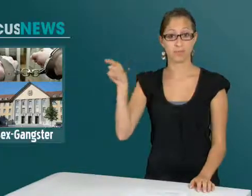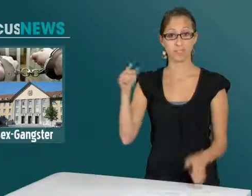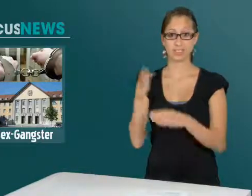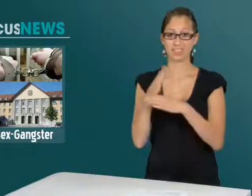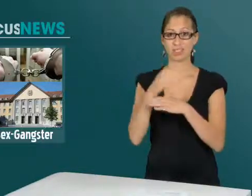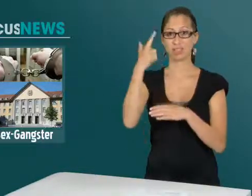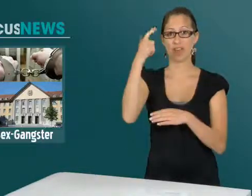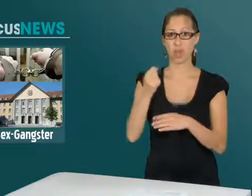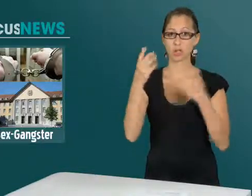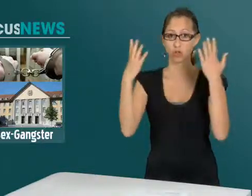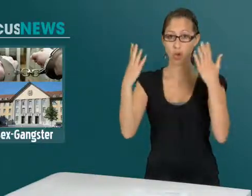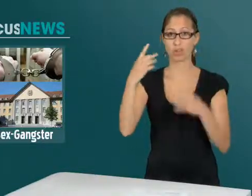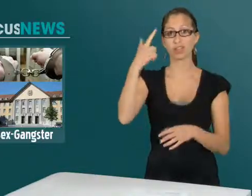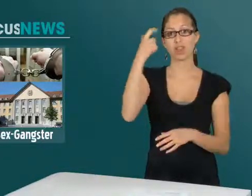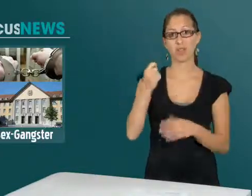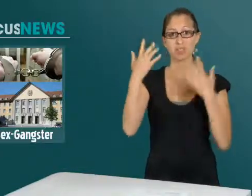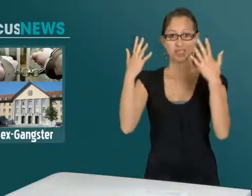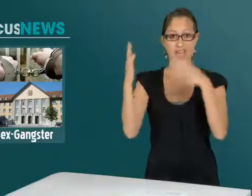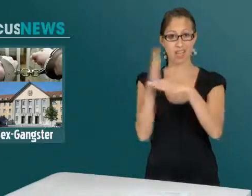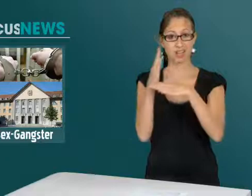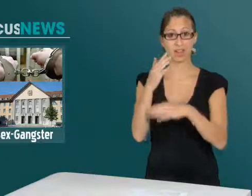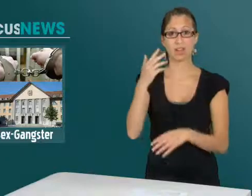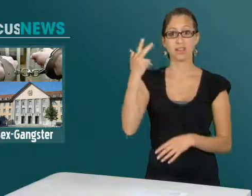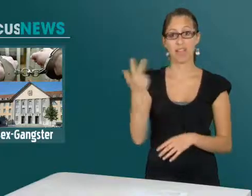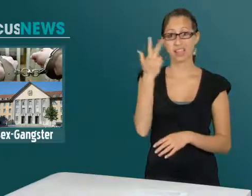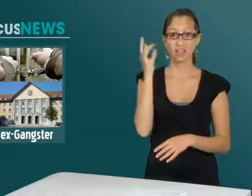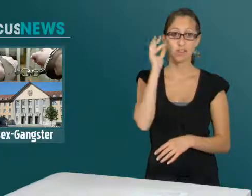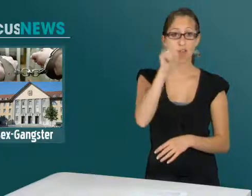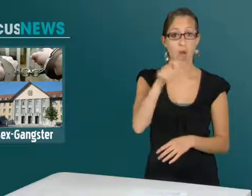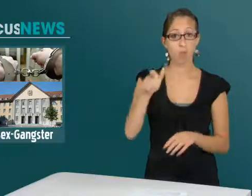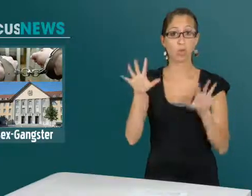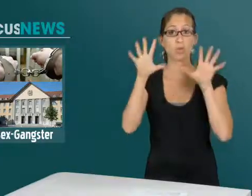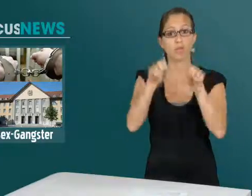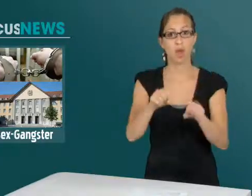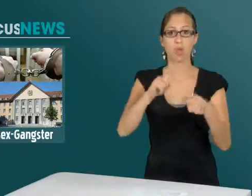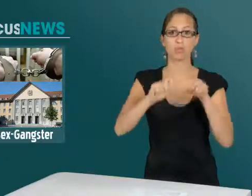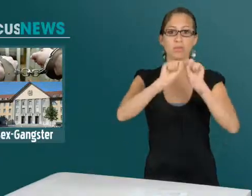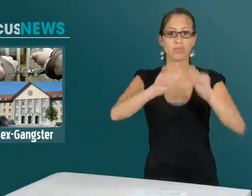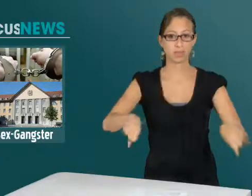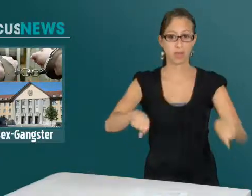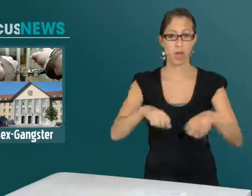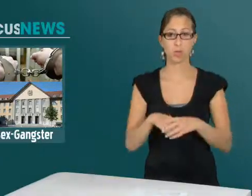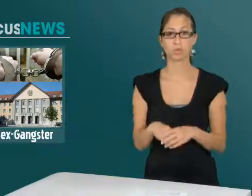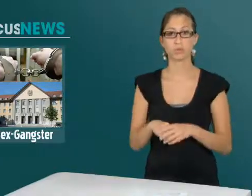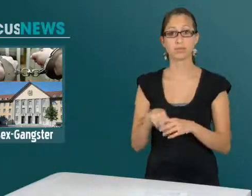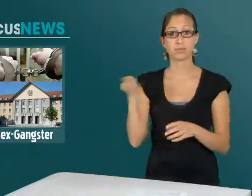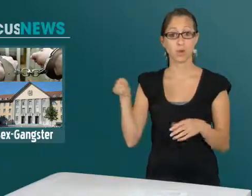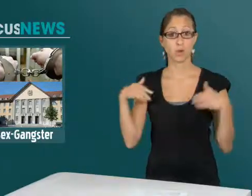2009 und 2010 13 frauen überfallen und missbraucht er